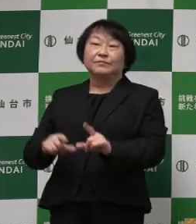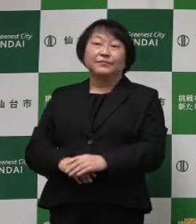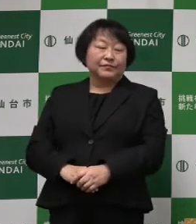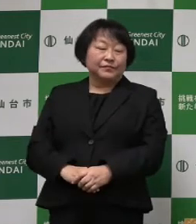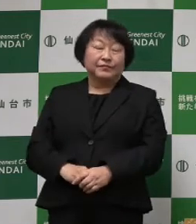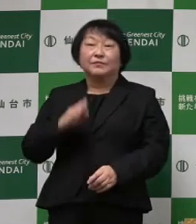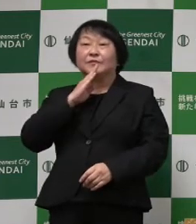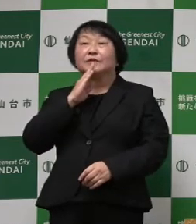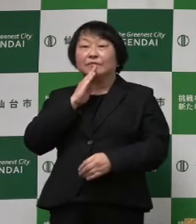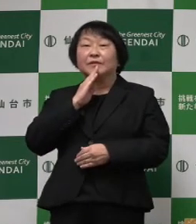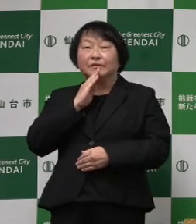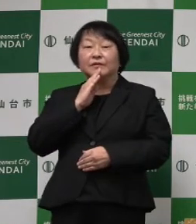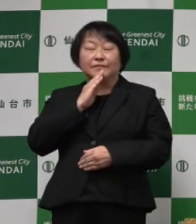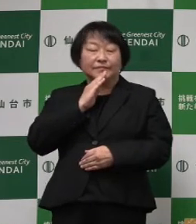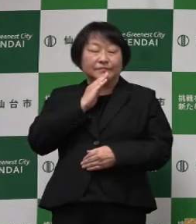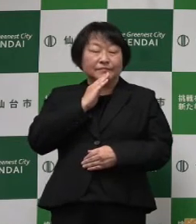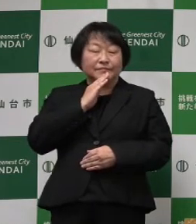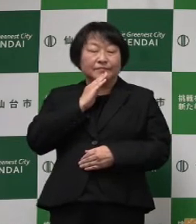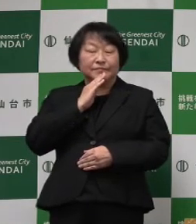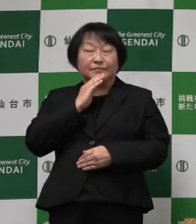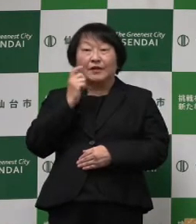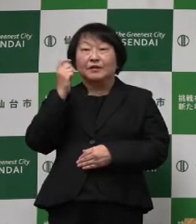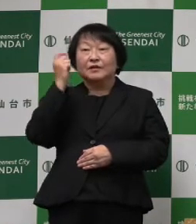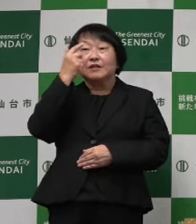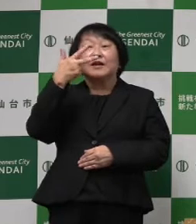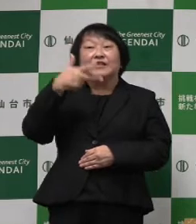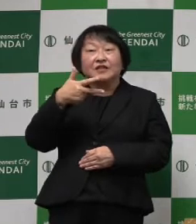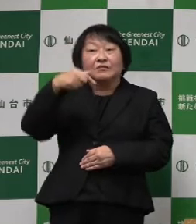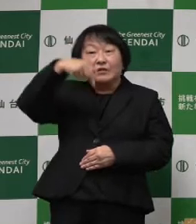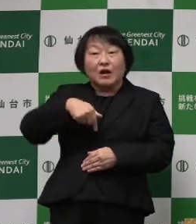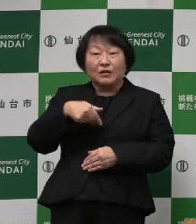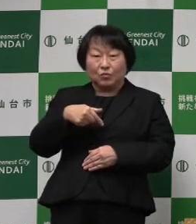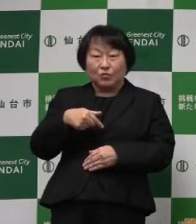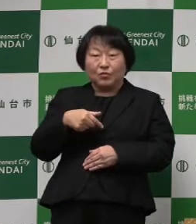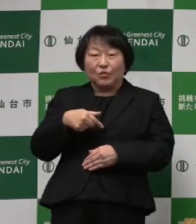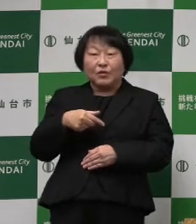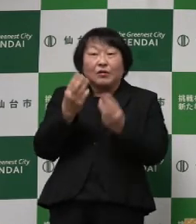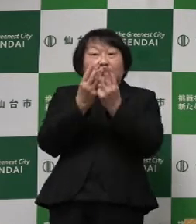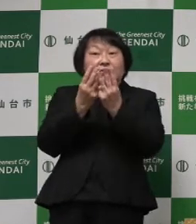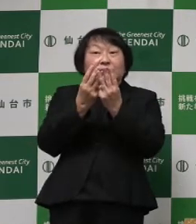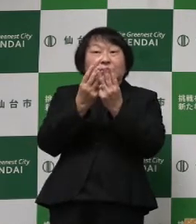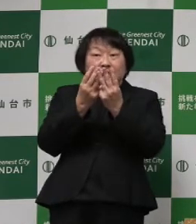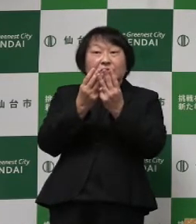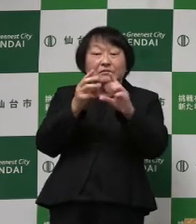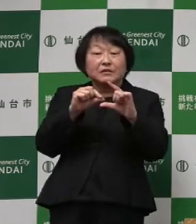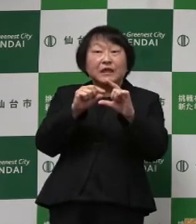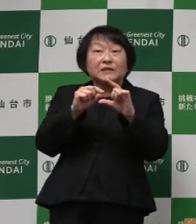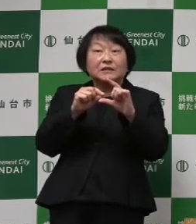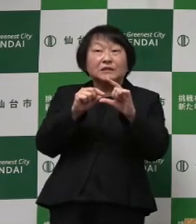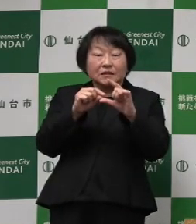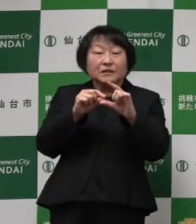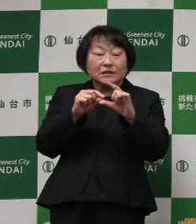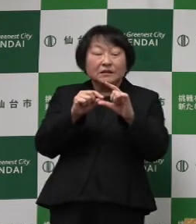実は仙台市のですね、得票数、得票割合というのを出させていただいたん